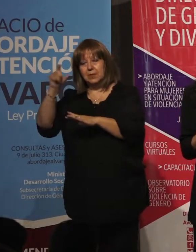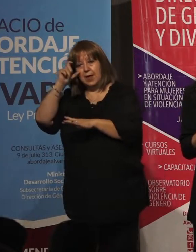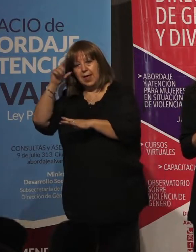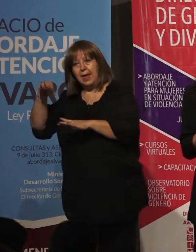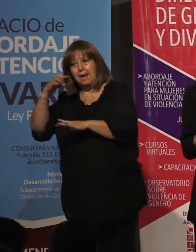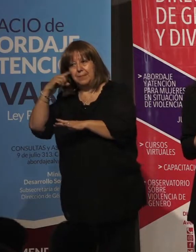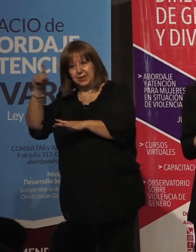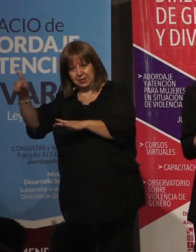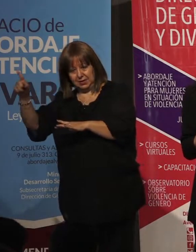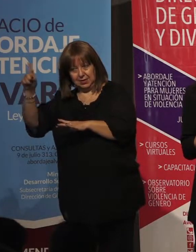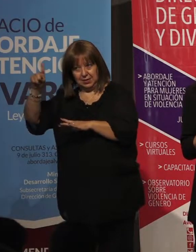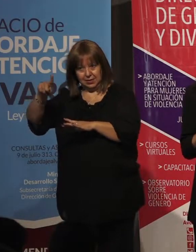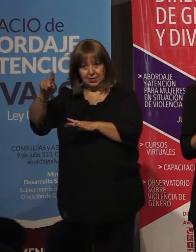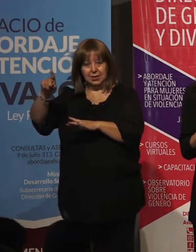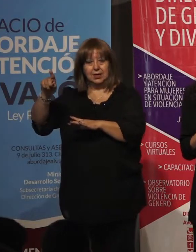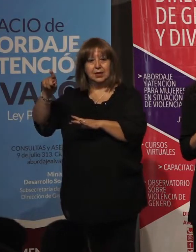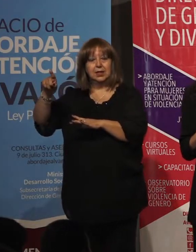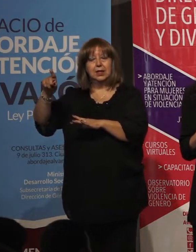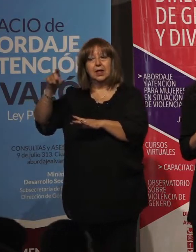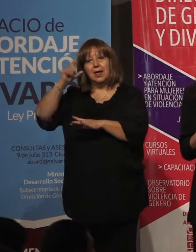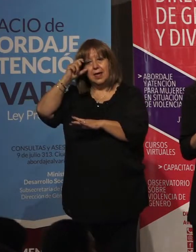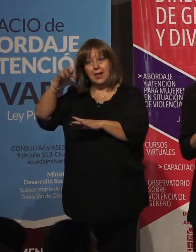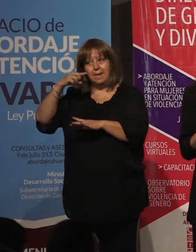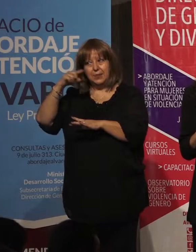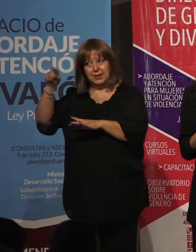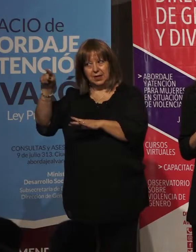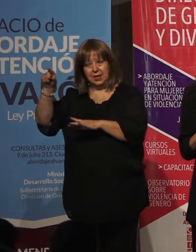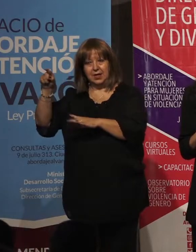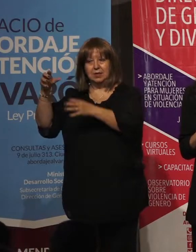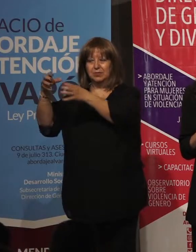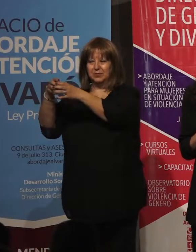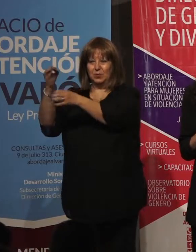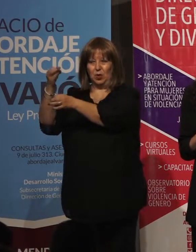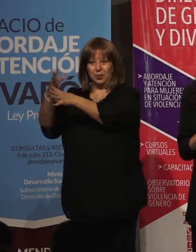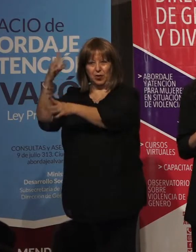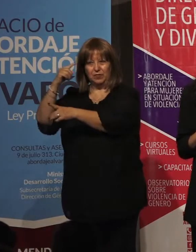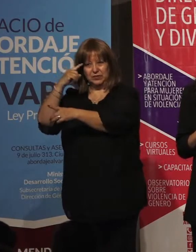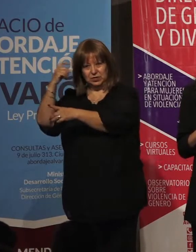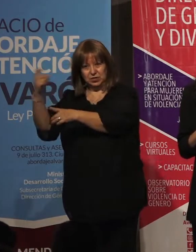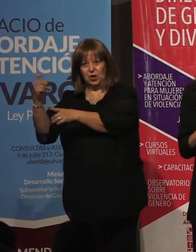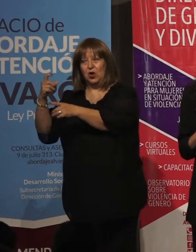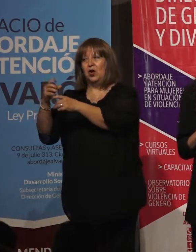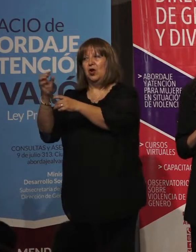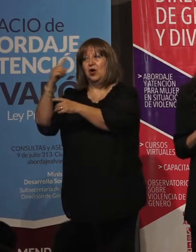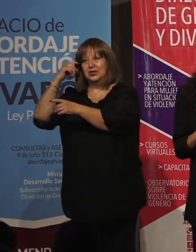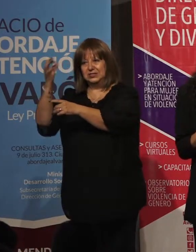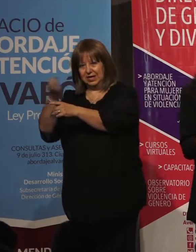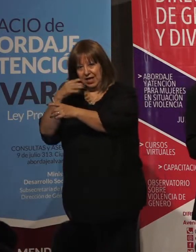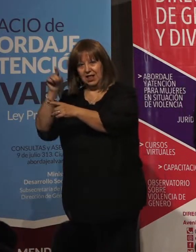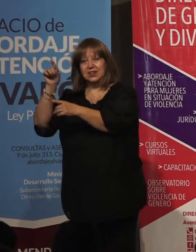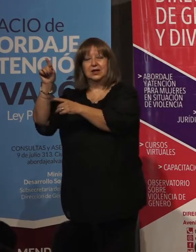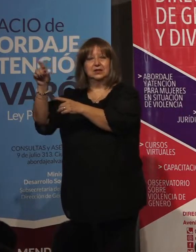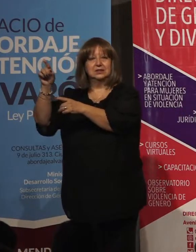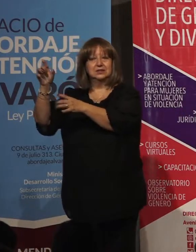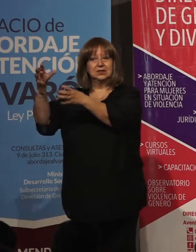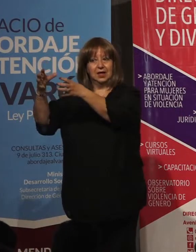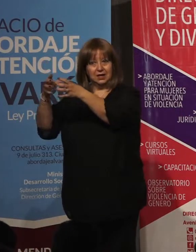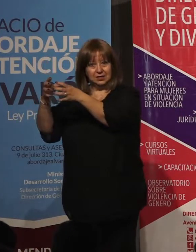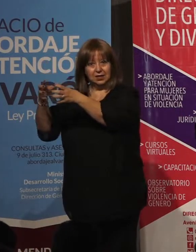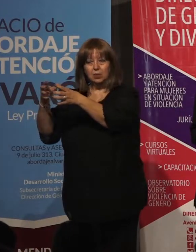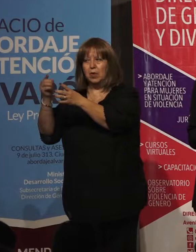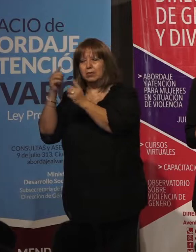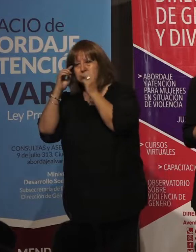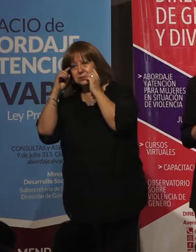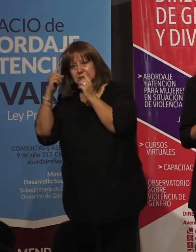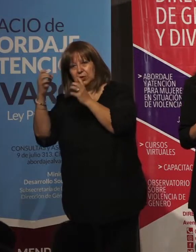Equipo Profesional Interdisciplinario. Este Equipo Profesional Interdisciplinario está constituido por psicólogos y psiquiatras, ¿sí? Que lo que